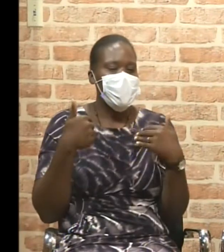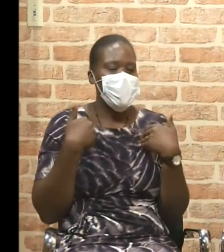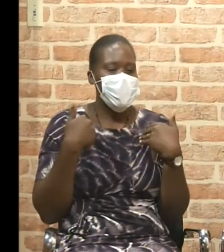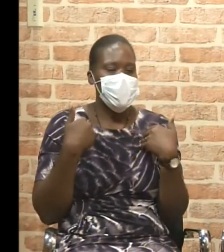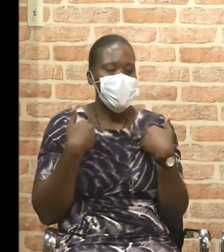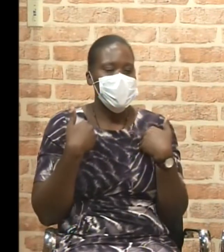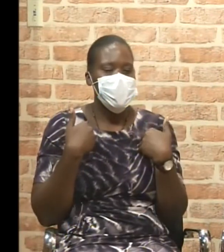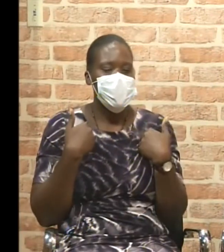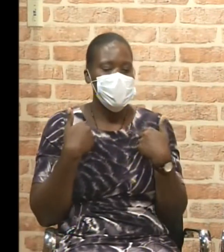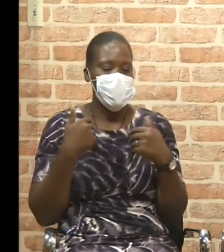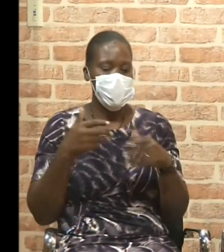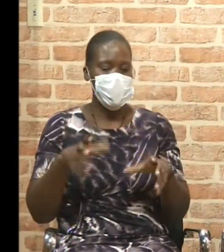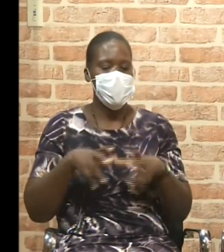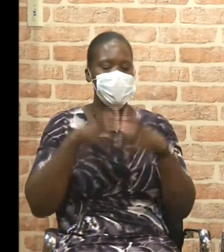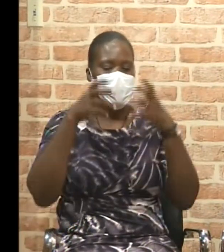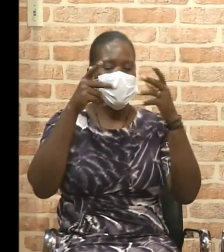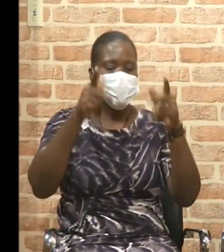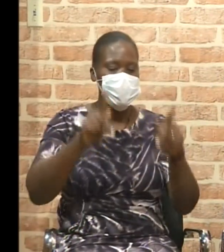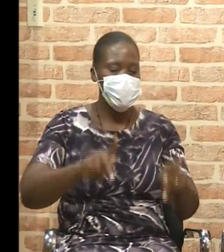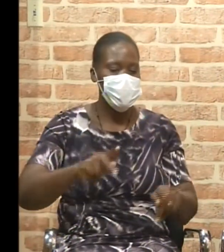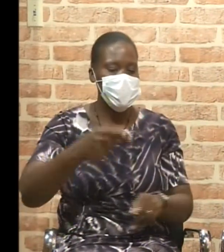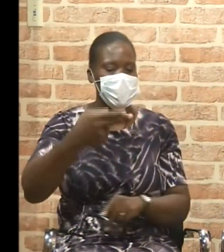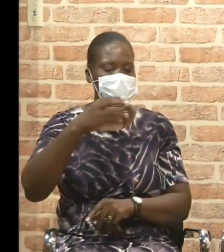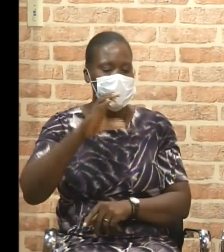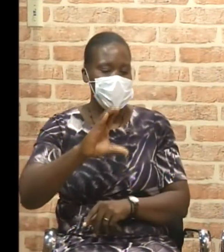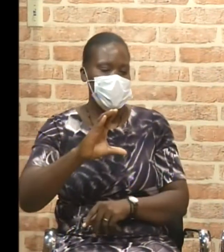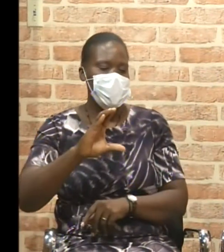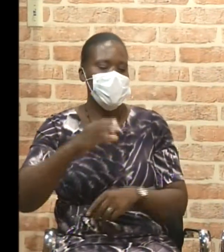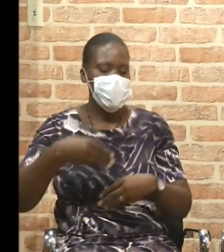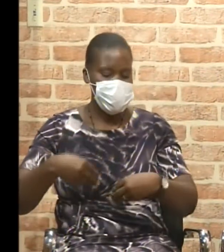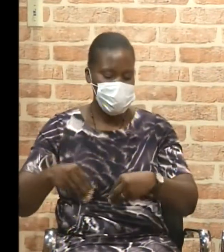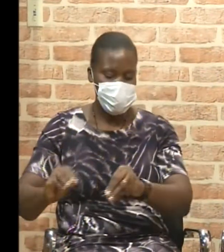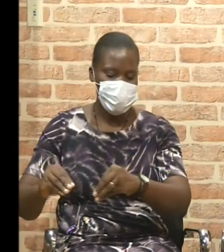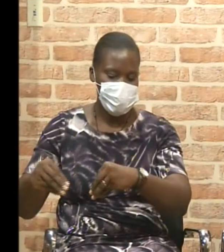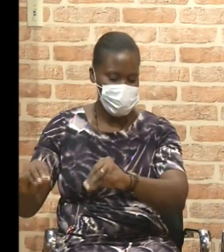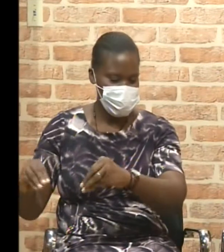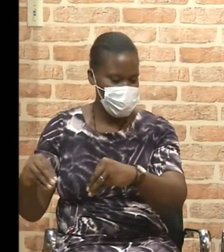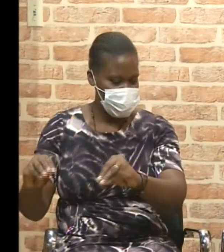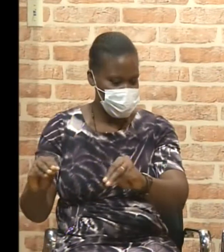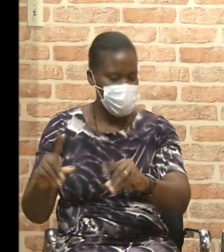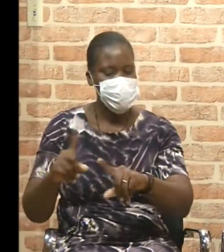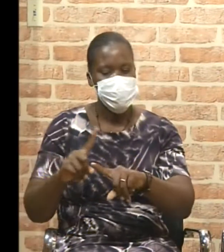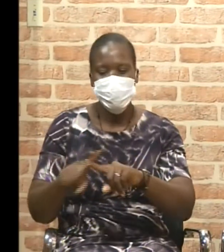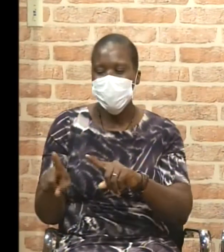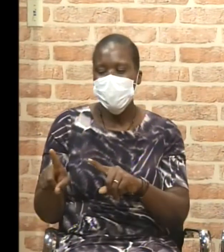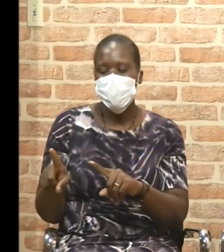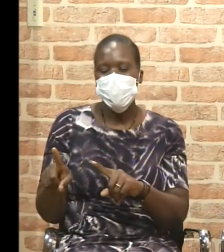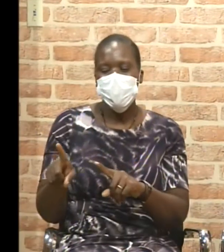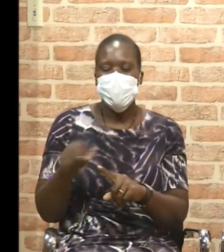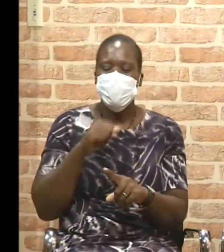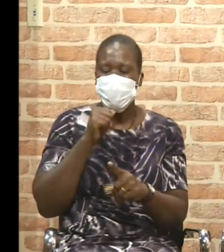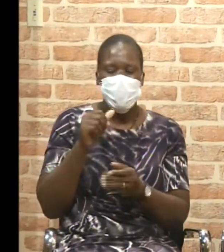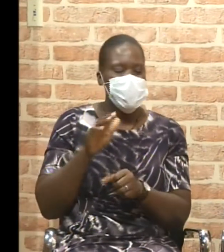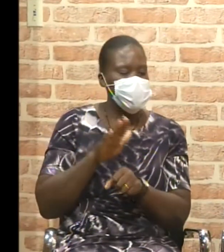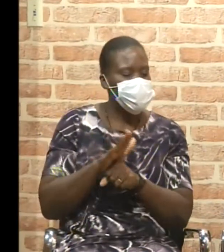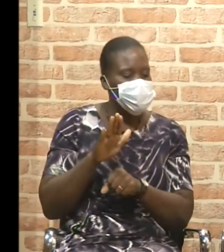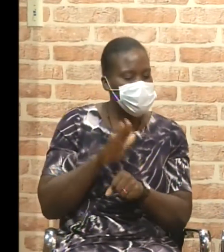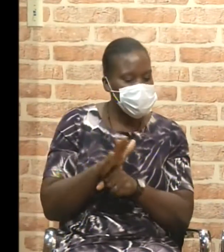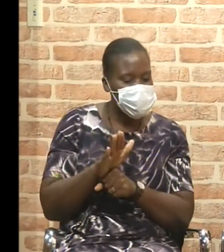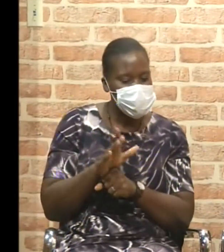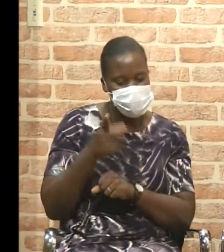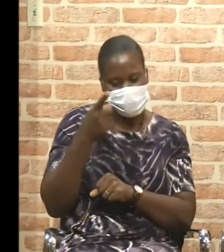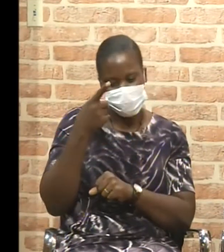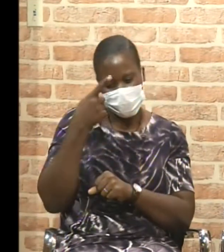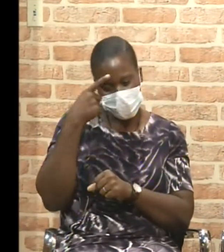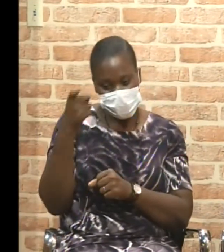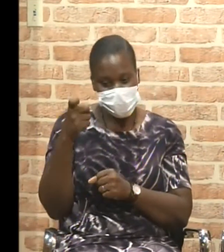ti commerce qui fait commerce informel. Mais maintenant ça que y a faire, il pas mené rien vraiment parce que avec ça on investit et